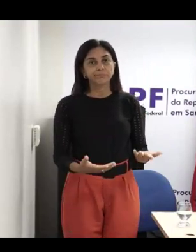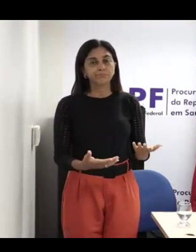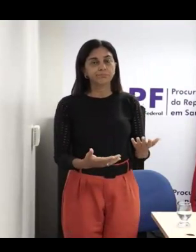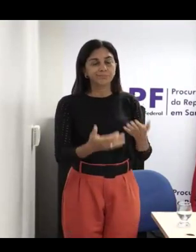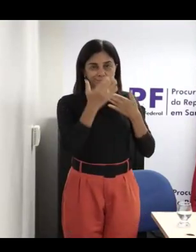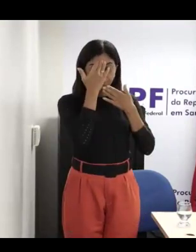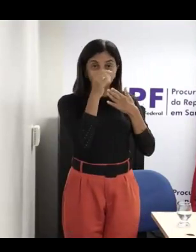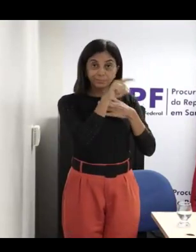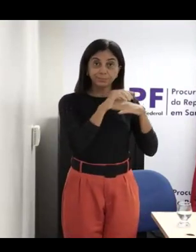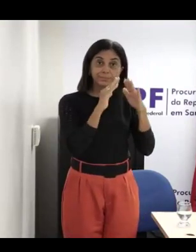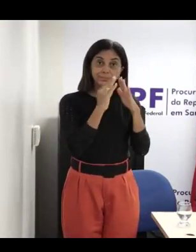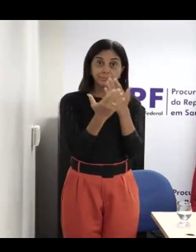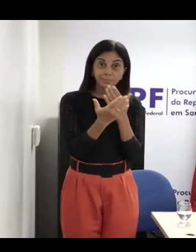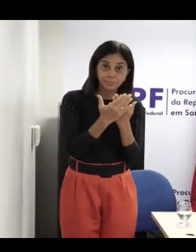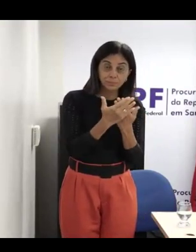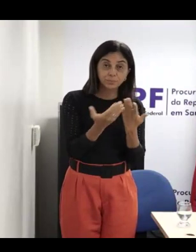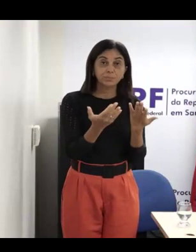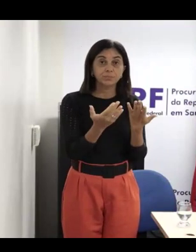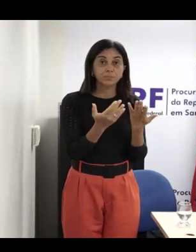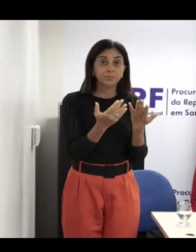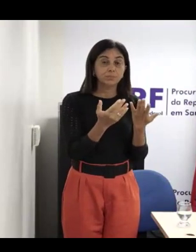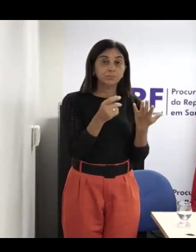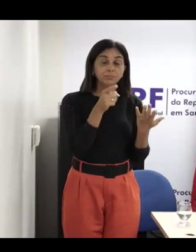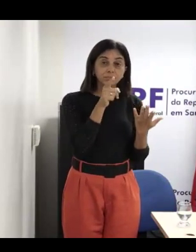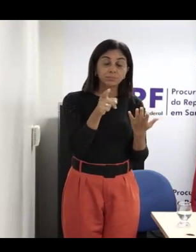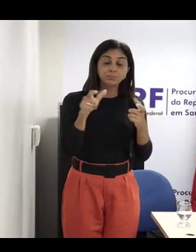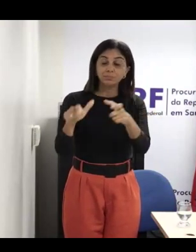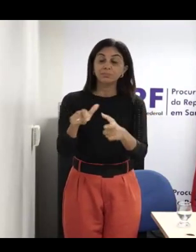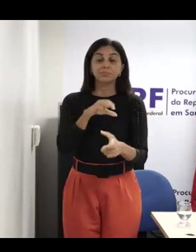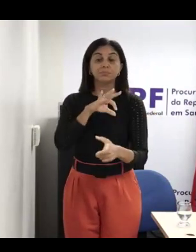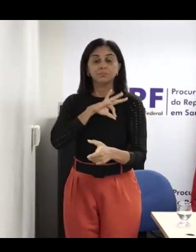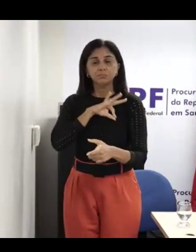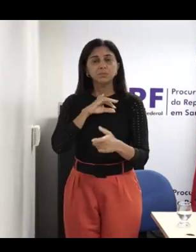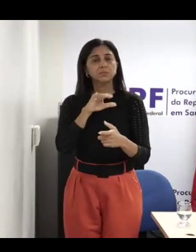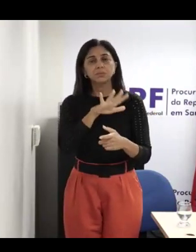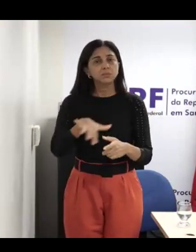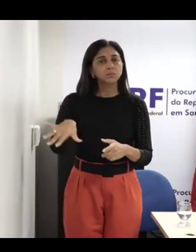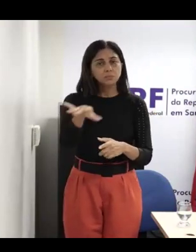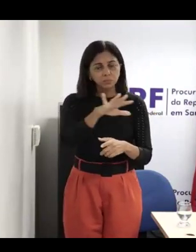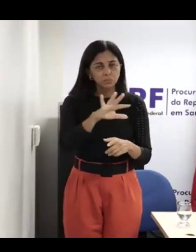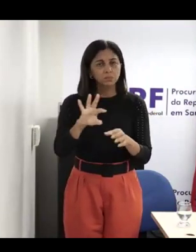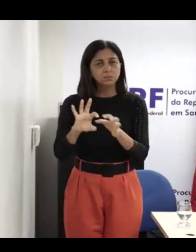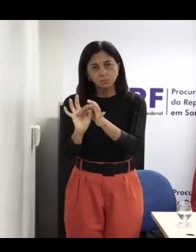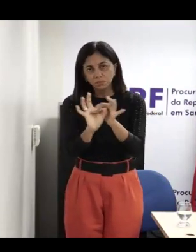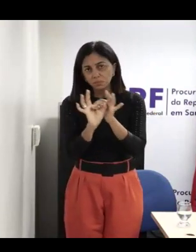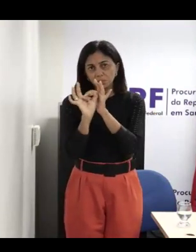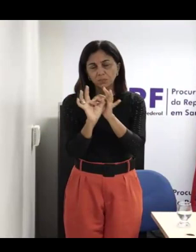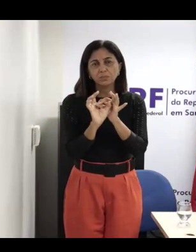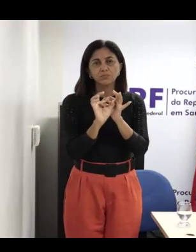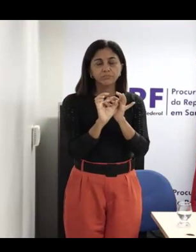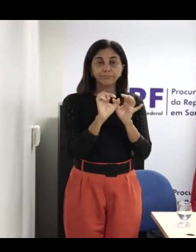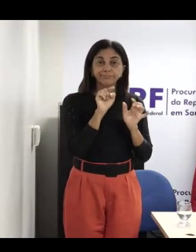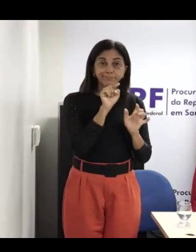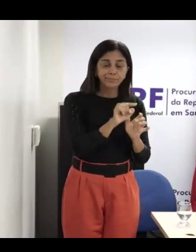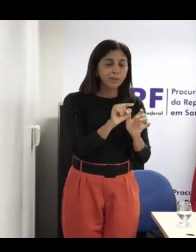trabalho que vocês fazem aqui em Santa arha a polícia militar nessa polícia ostensiva ela tem essa proximidade com